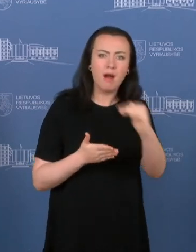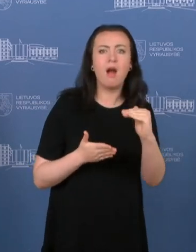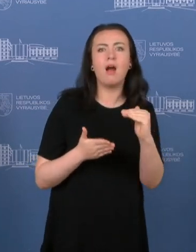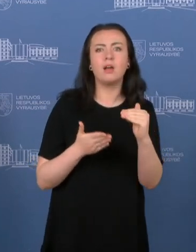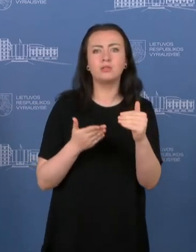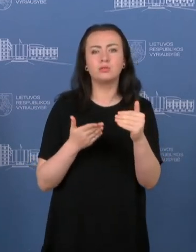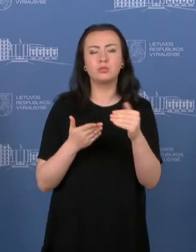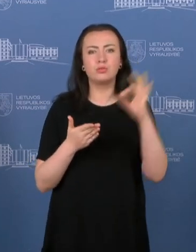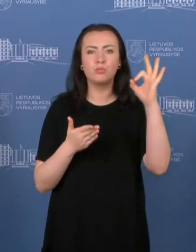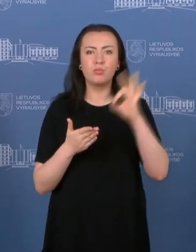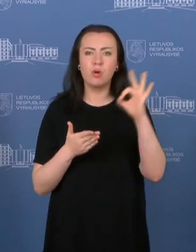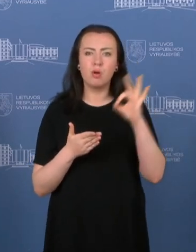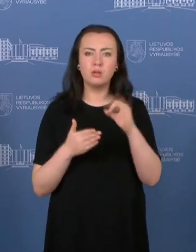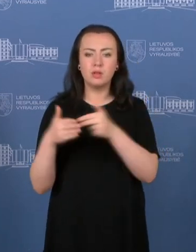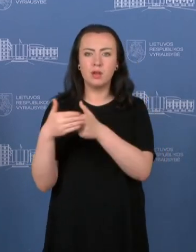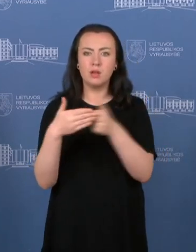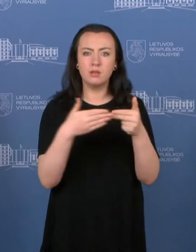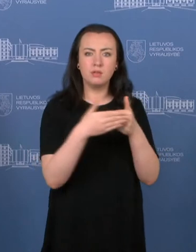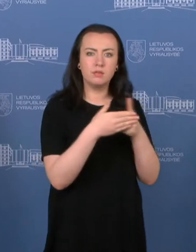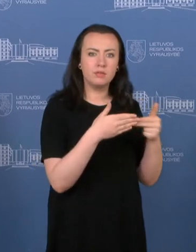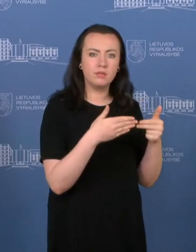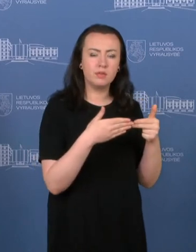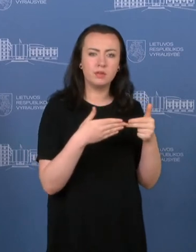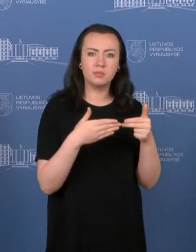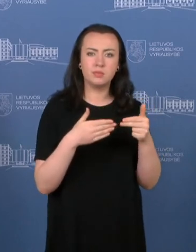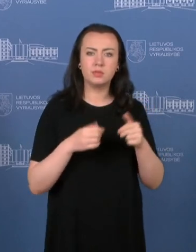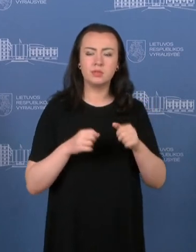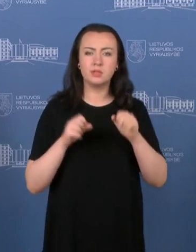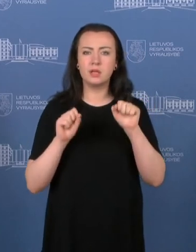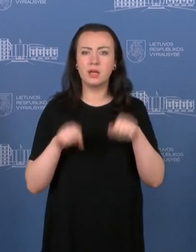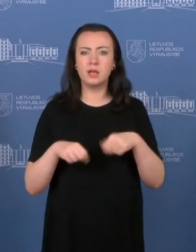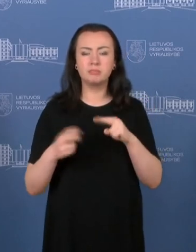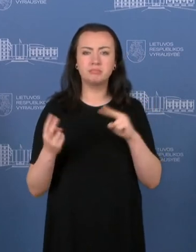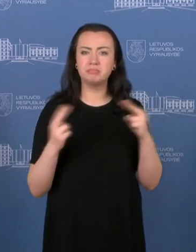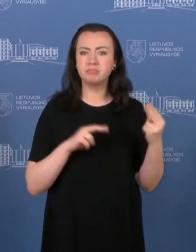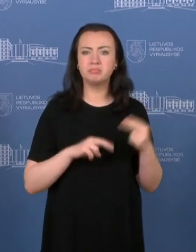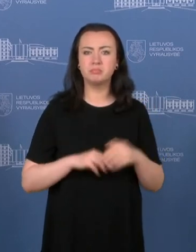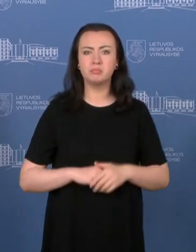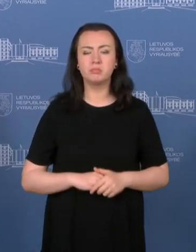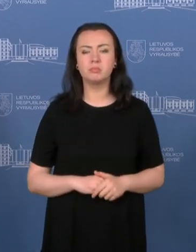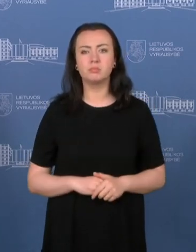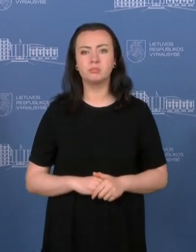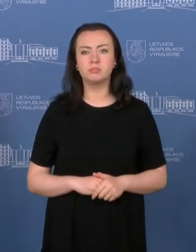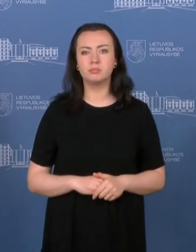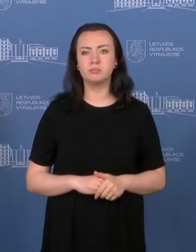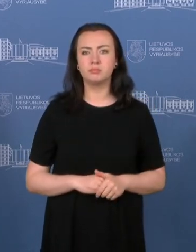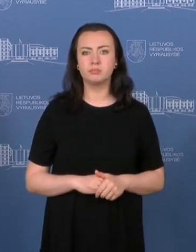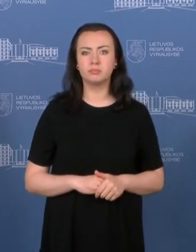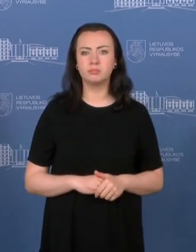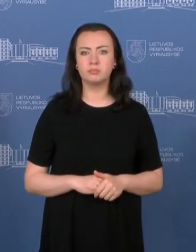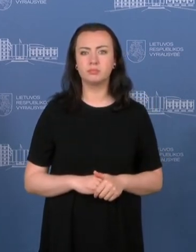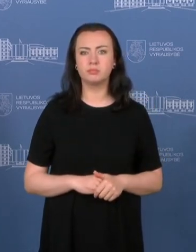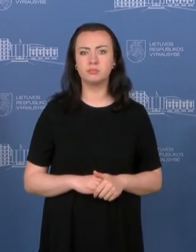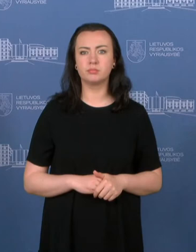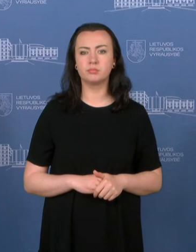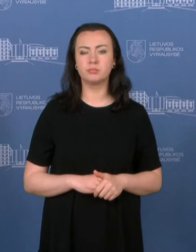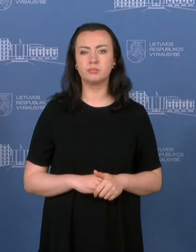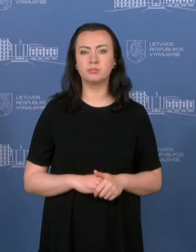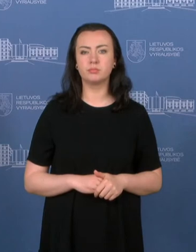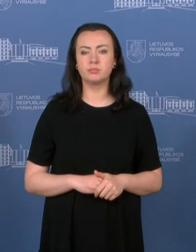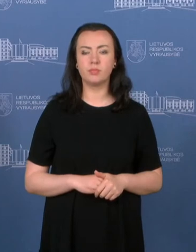kurios įmonės turi įgyvendinti ir kažkoks konkretus laikotarpis, kad kitu atveju jos galėtų būti iš tikrųjų uždarytos.